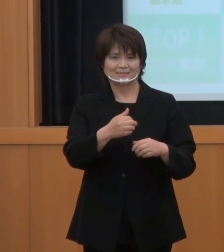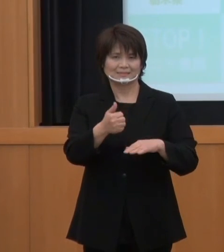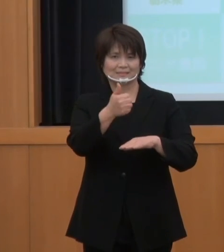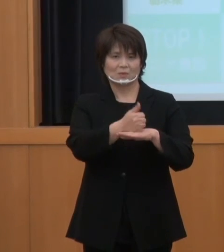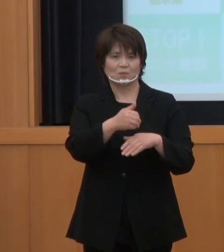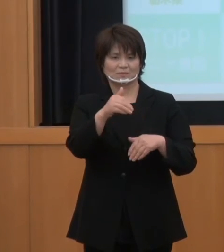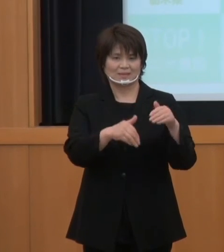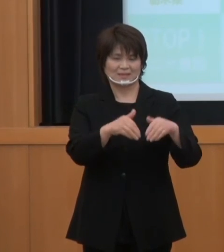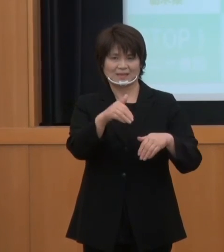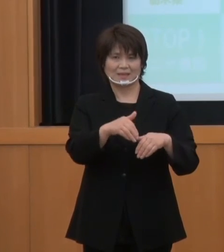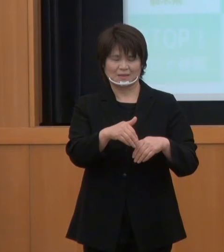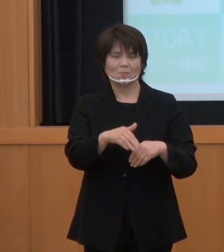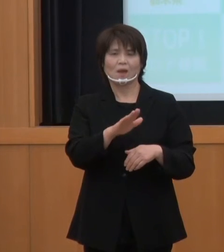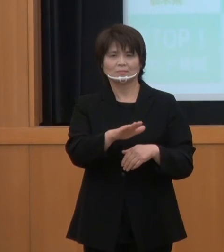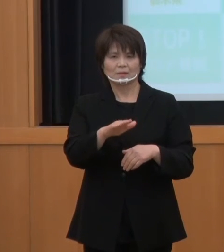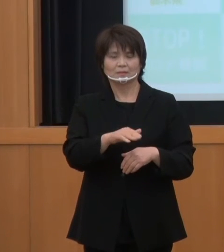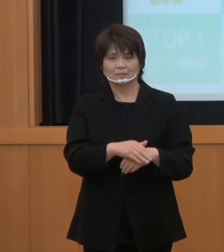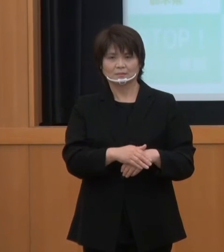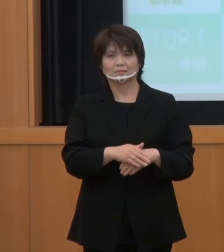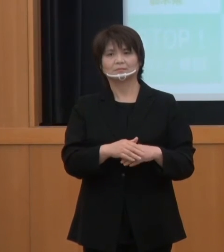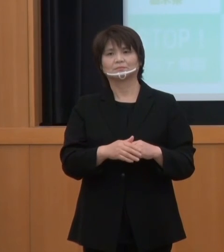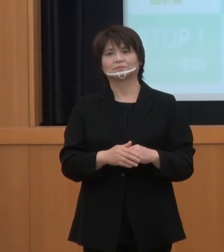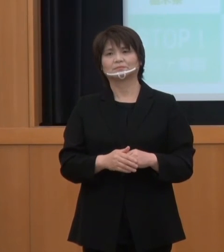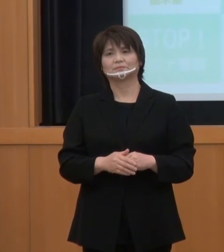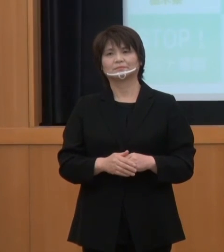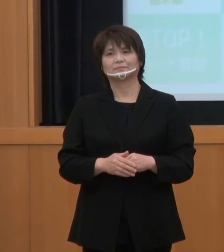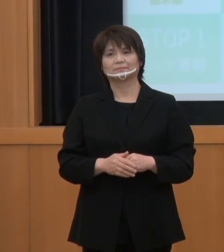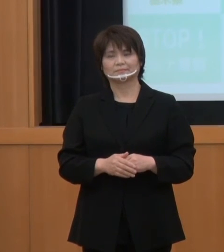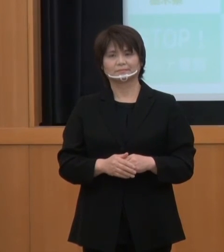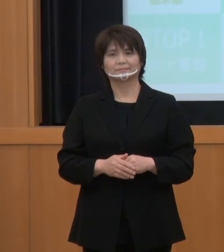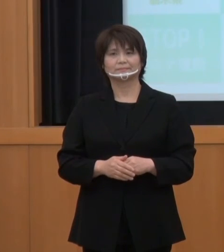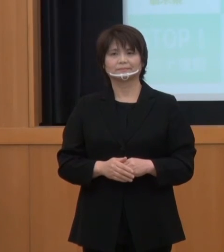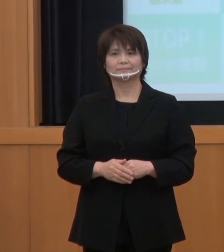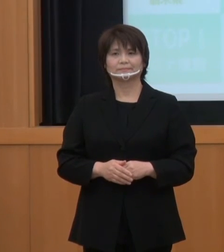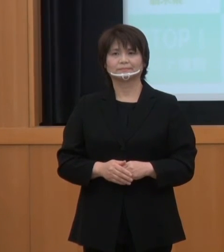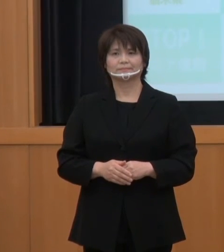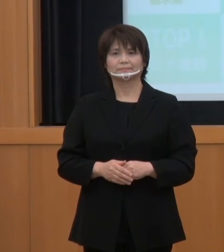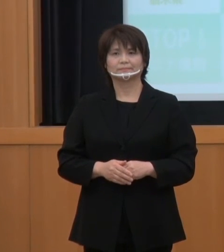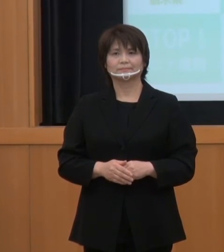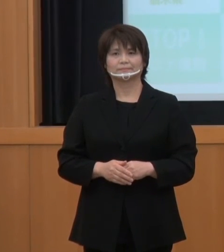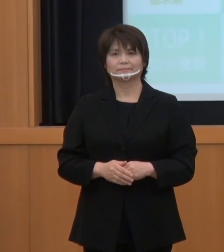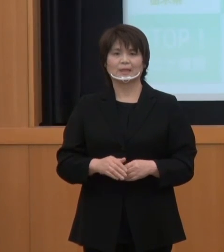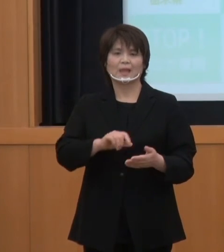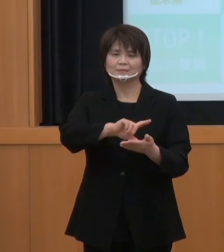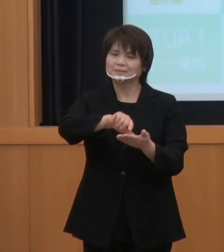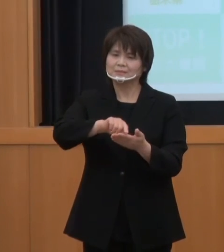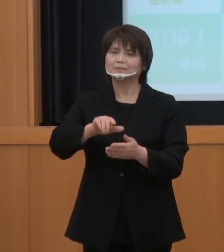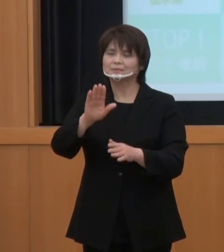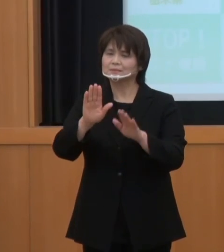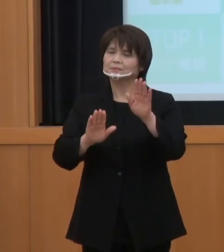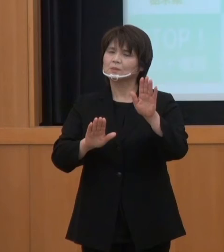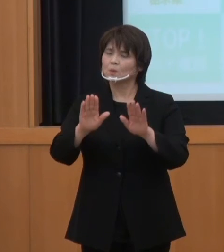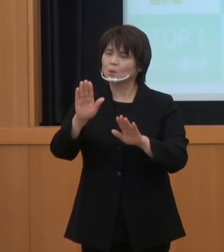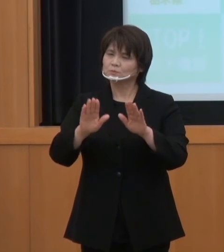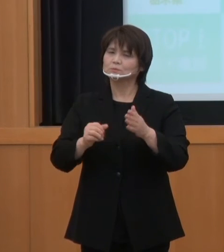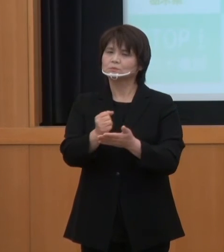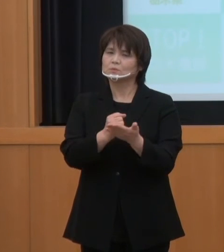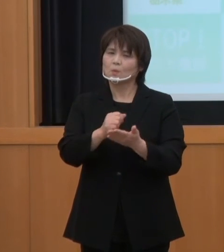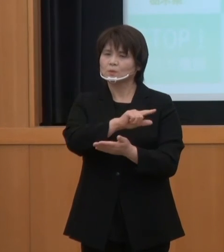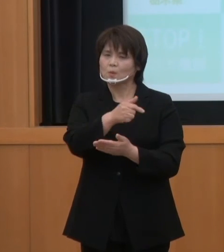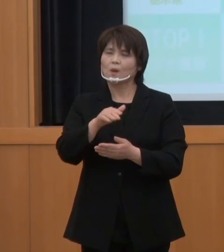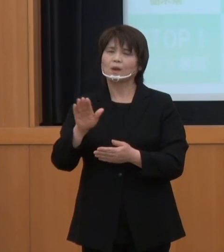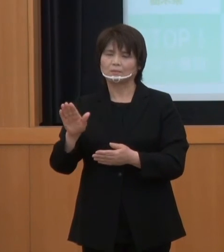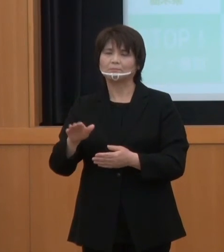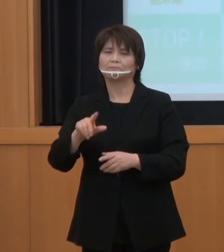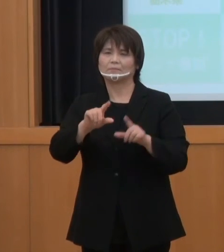候補に対して新人候補はかなり接戦に追い込むような展開になりました。ちょっと地域事情はそれぞれあると思うんですけれども、今月